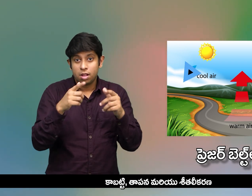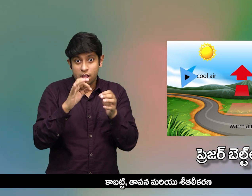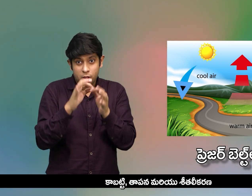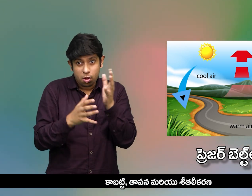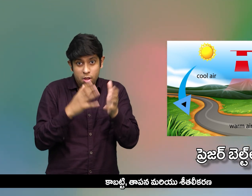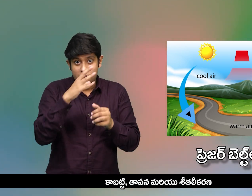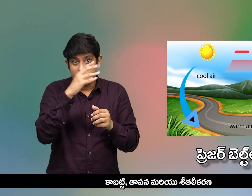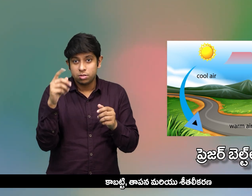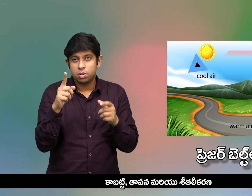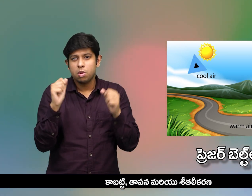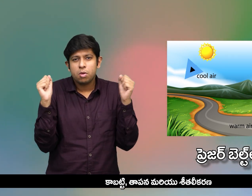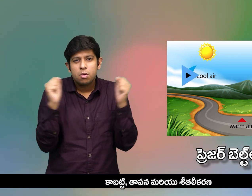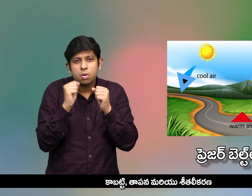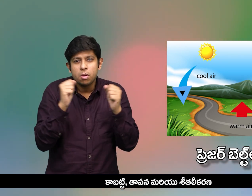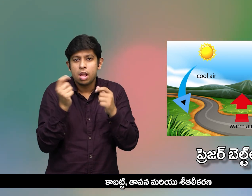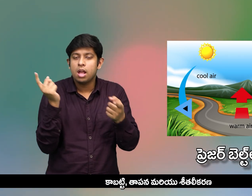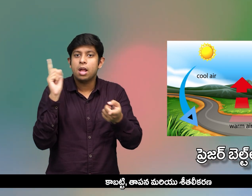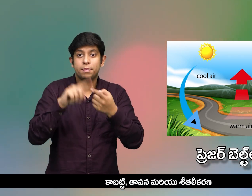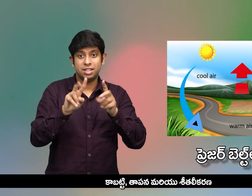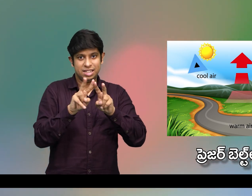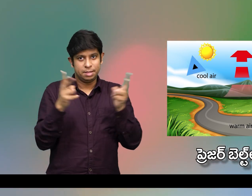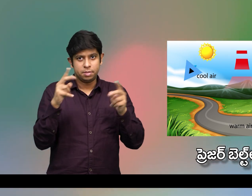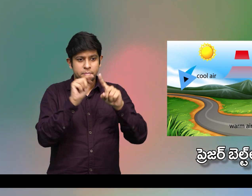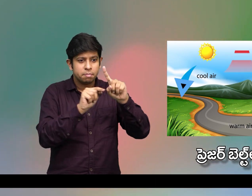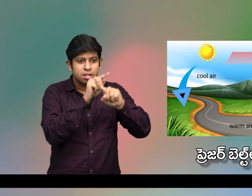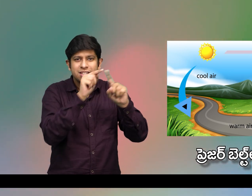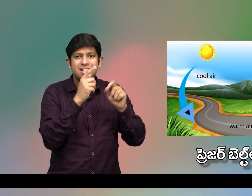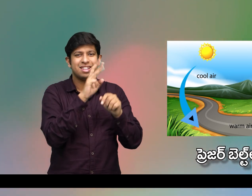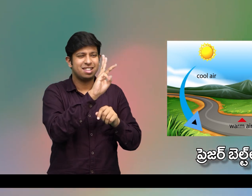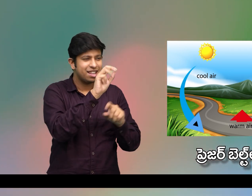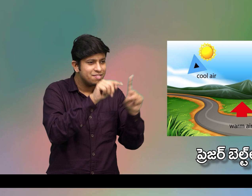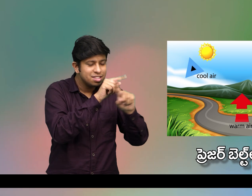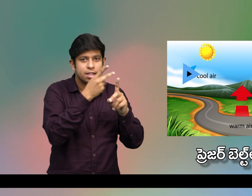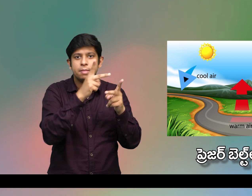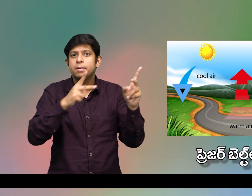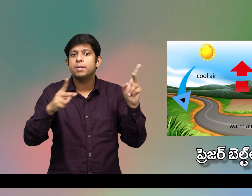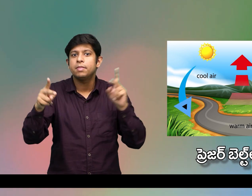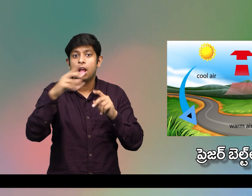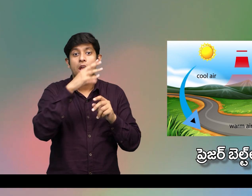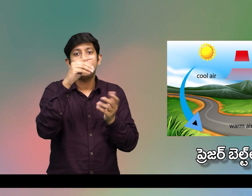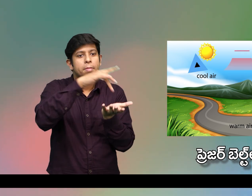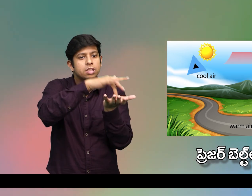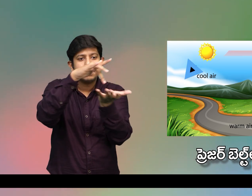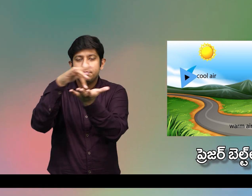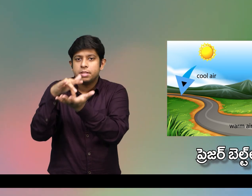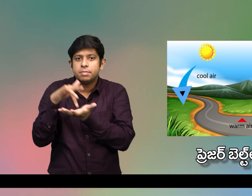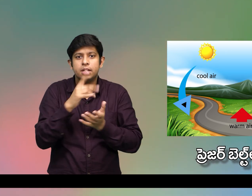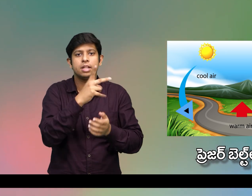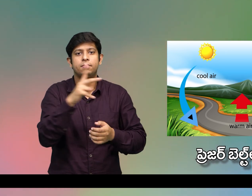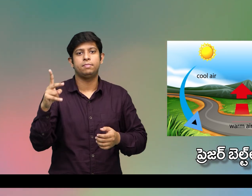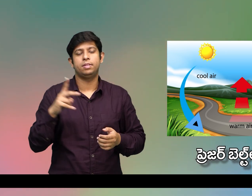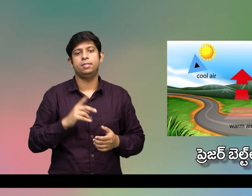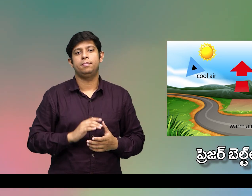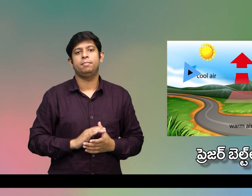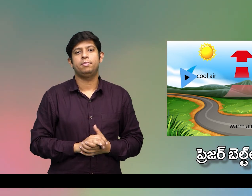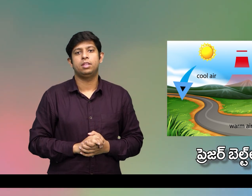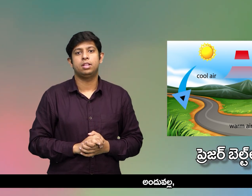కాబట్టి తాపన మరియు శీతలీకరణ వేర్వేరు ప్రదేశాలలో వేర్వేరు రేట్ల వద్ద జరుగుతోంది.